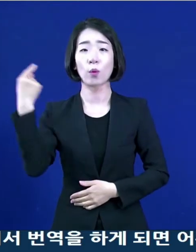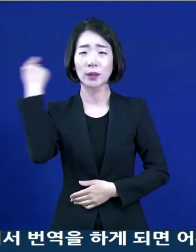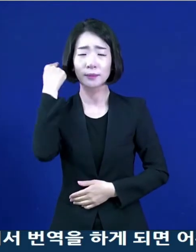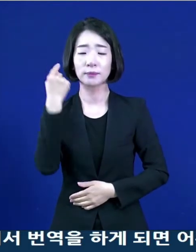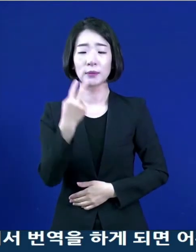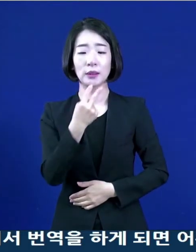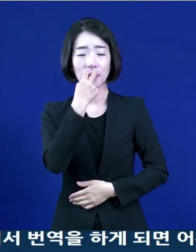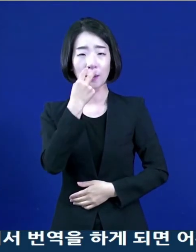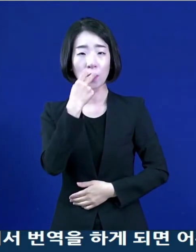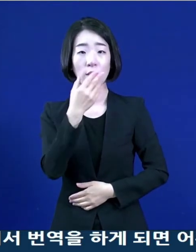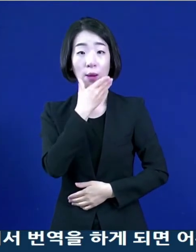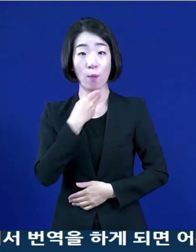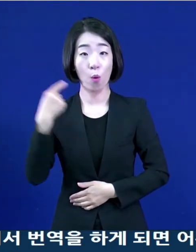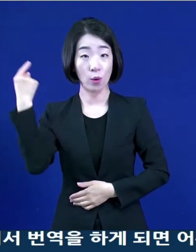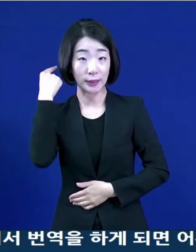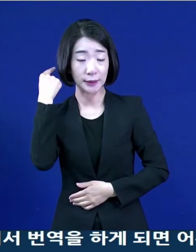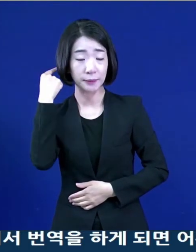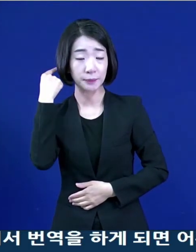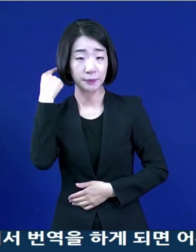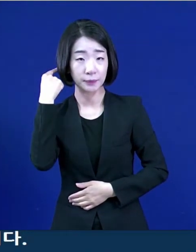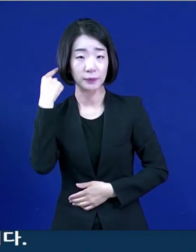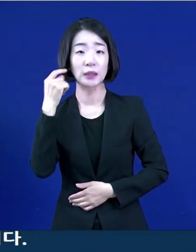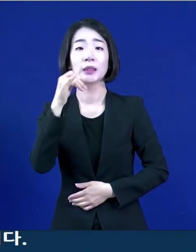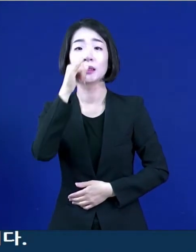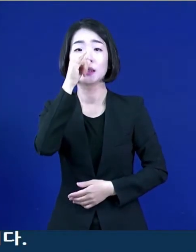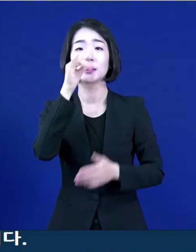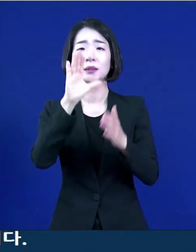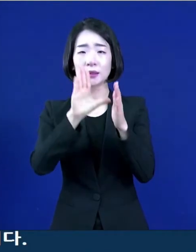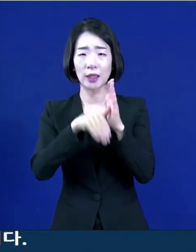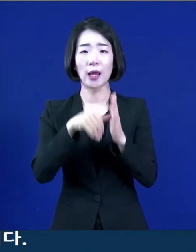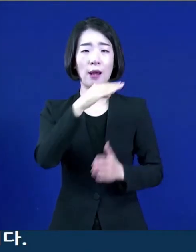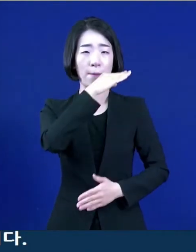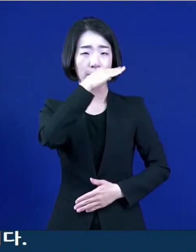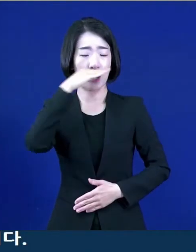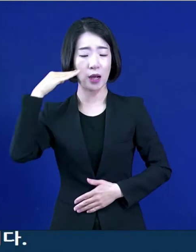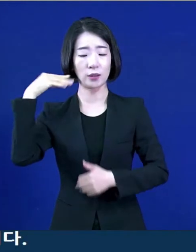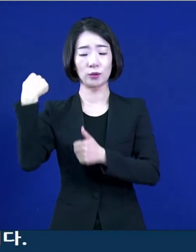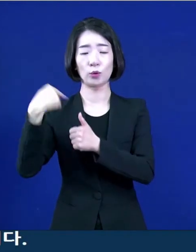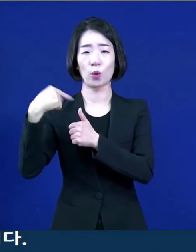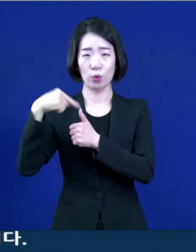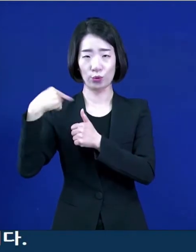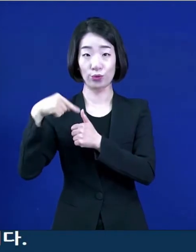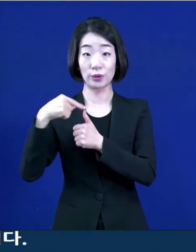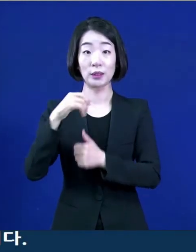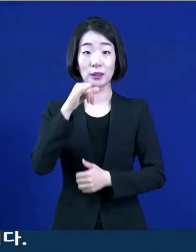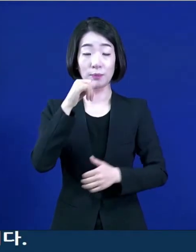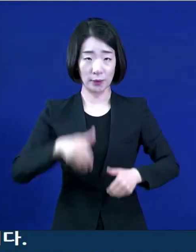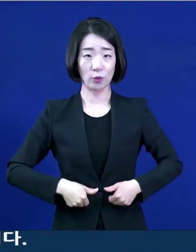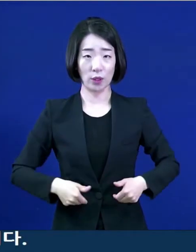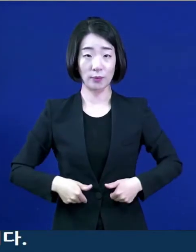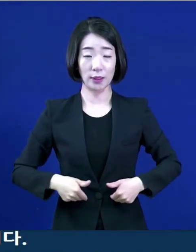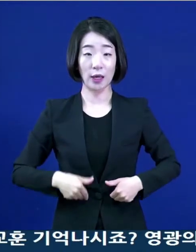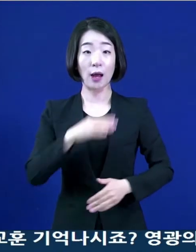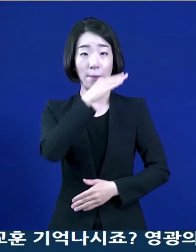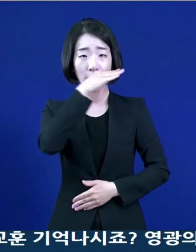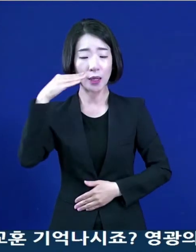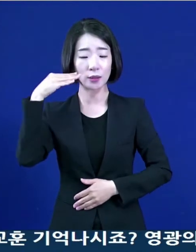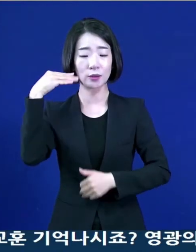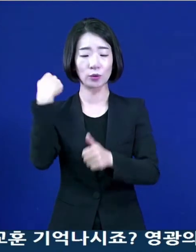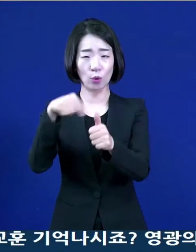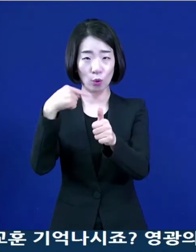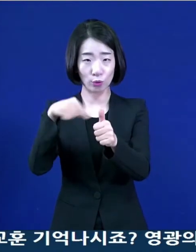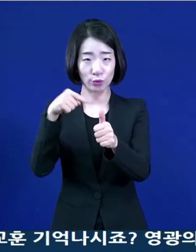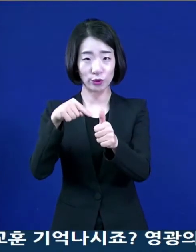우리에게 다가올 때는 바른 교훈으로 나타나는 겁니다. 여러분 바른 교훈을 오늘도 사모하시는 저와 여러분 되기를 주 안에서 소망합니다.